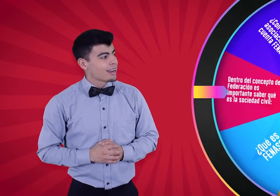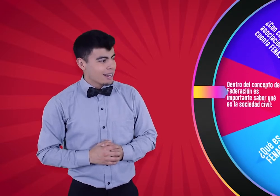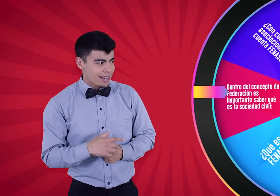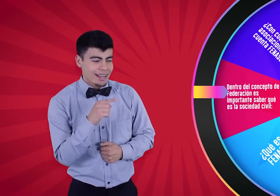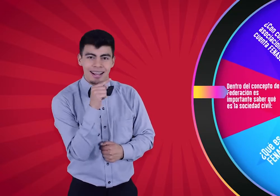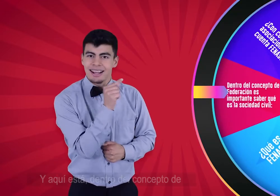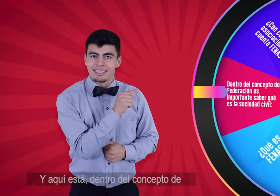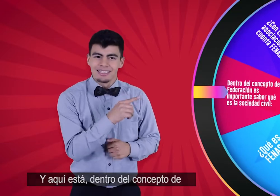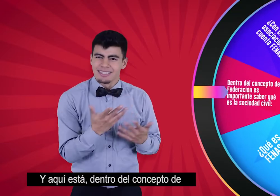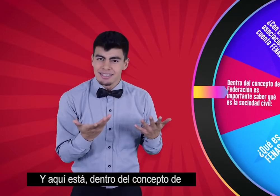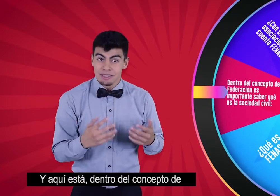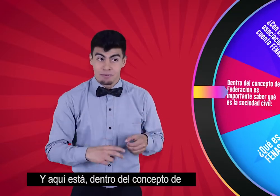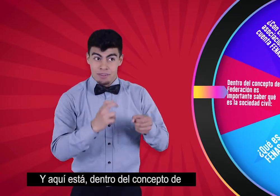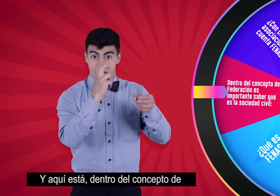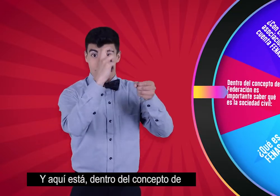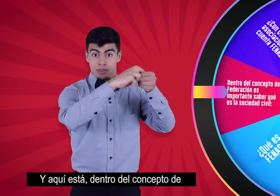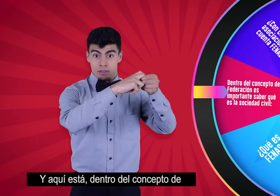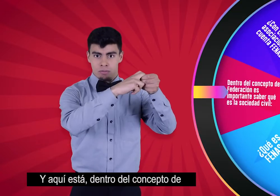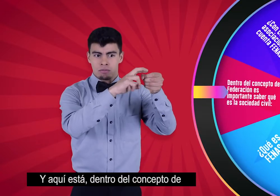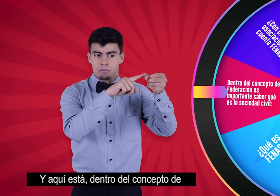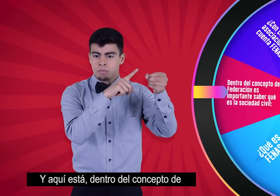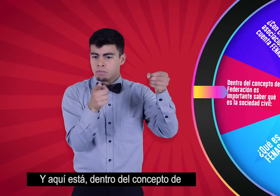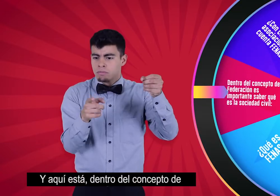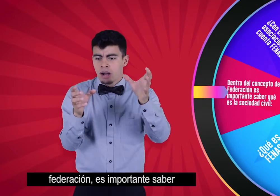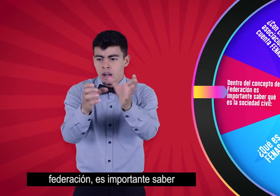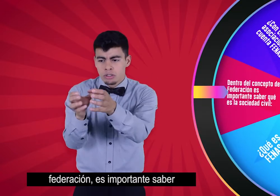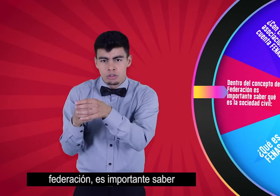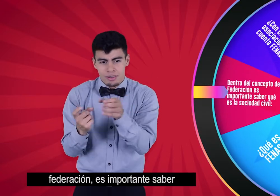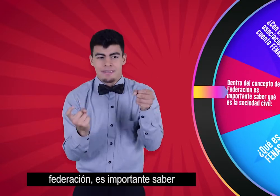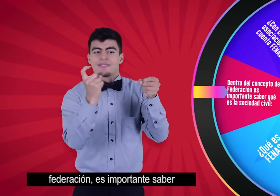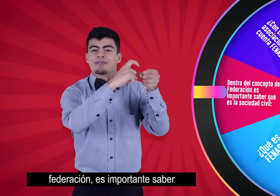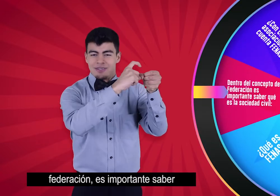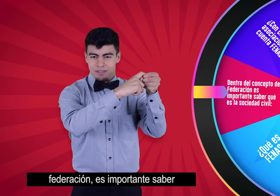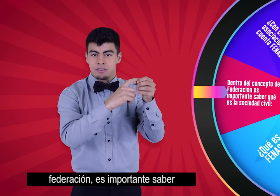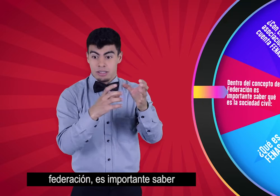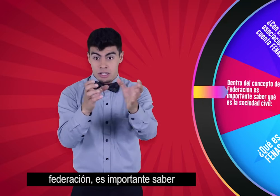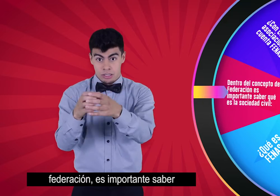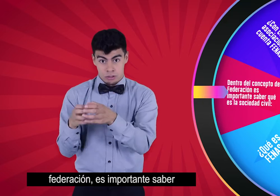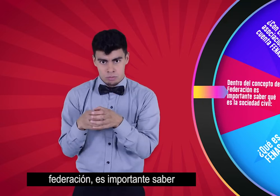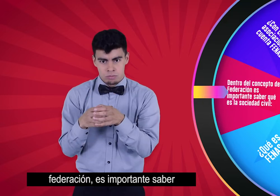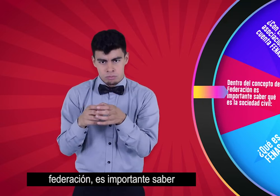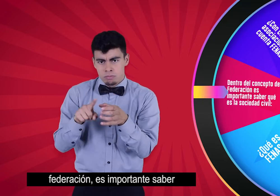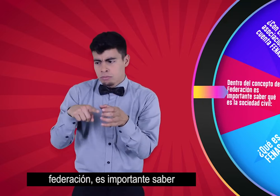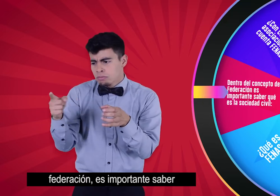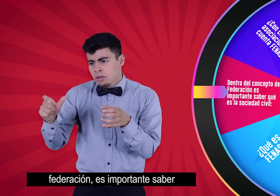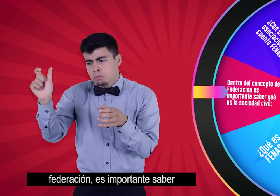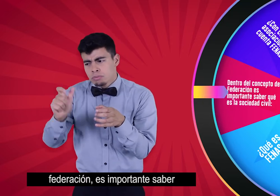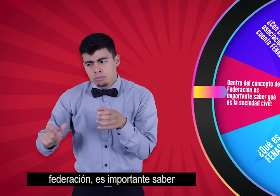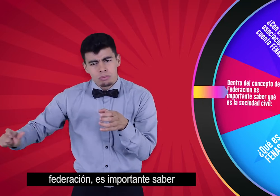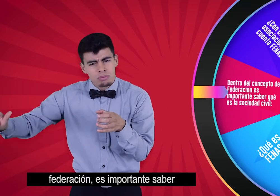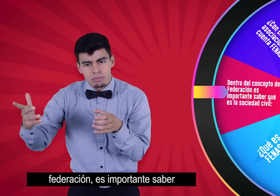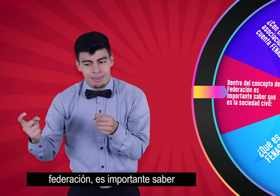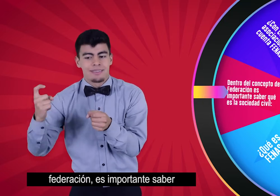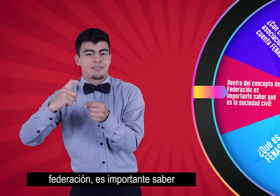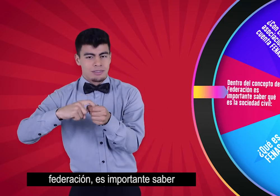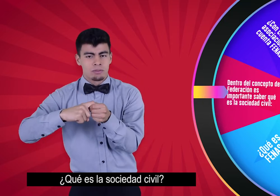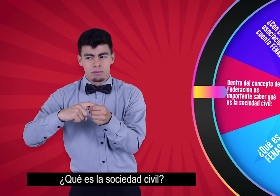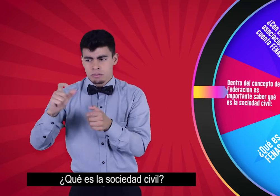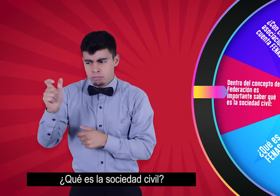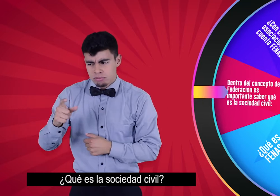Y aquí está. Dentro del concepto de federación, es importante saber qué es la